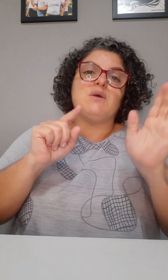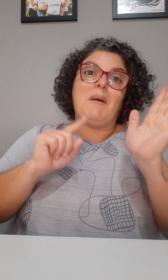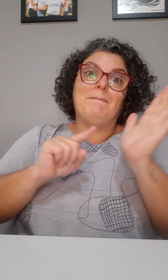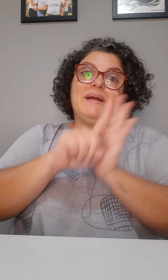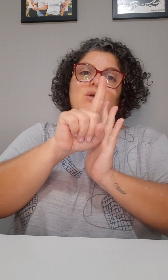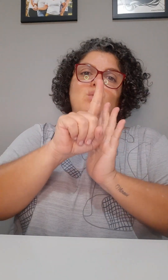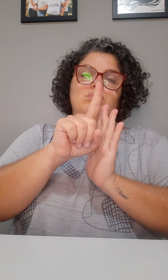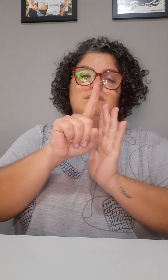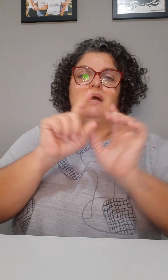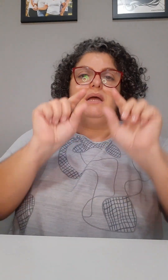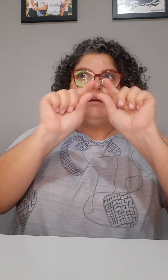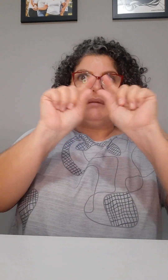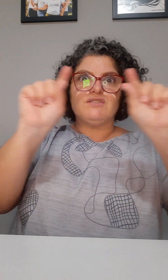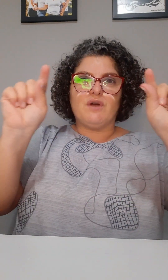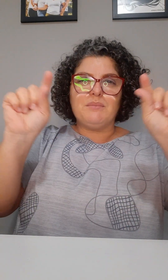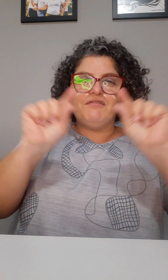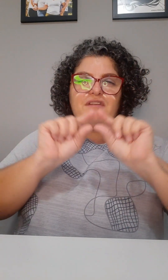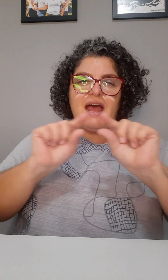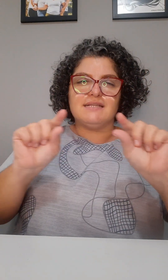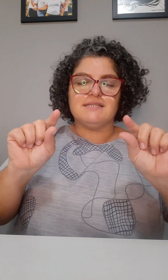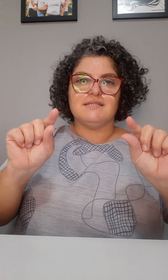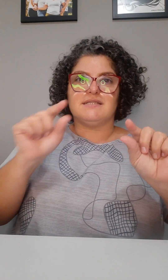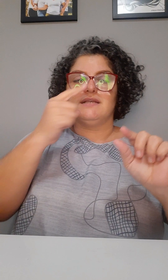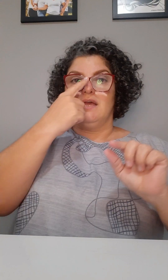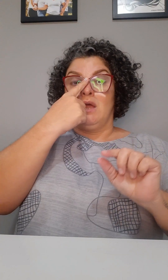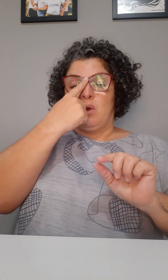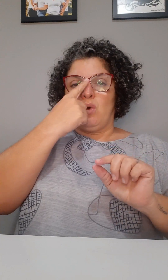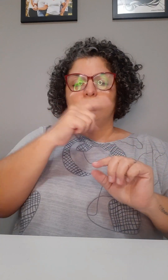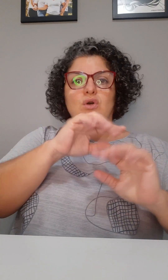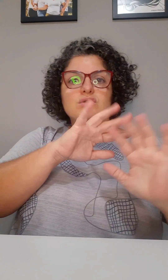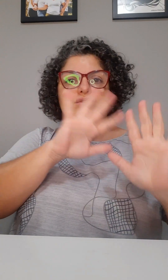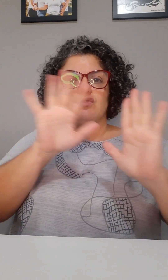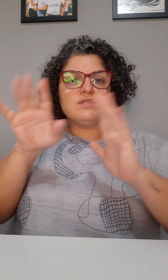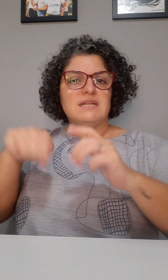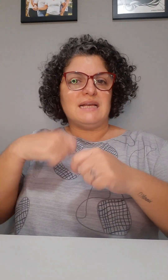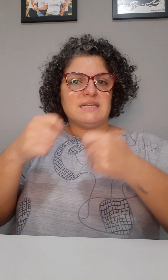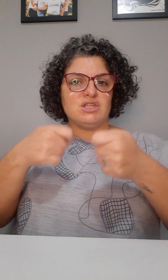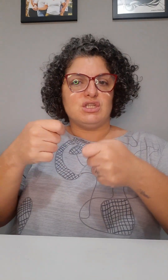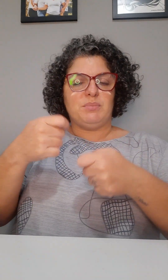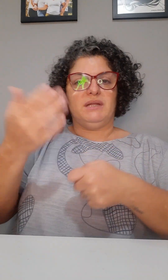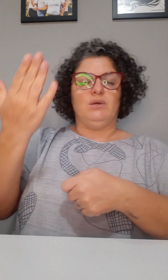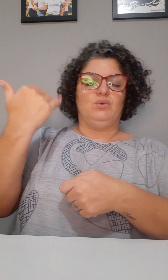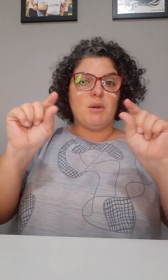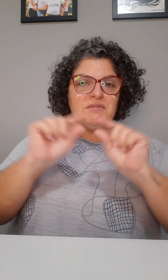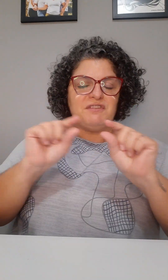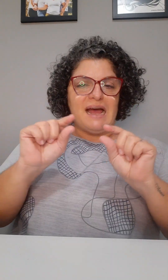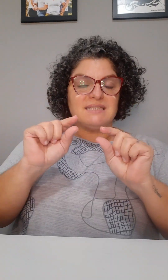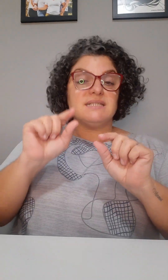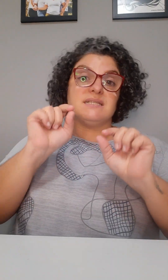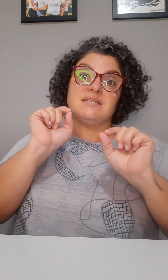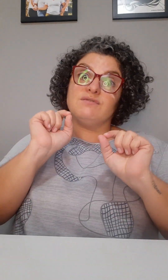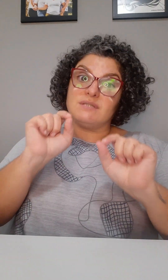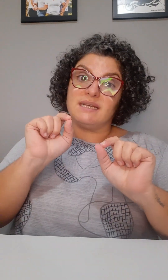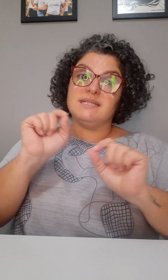uma pergunta, mas forme frases com todos os sinais que a gente aprendeu. Forme frases e, se você